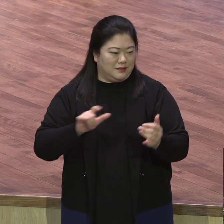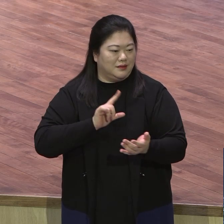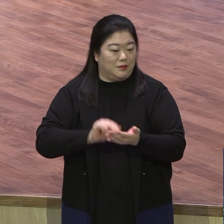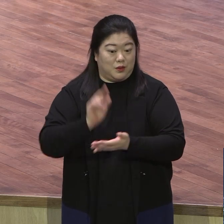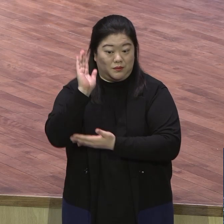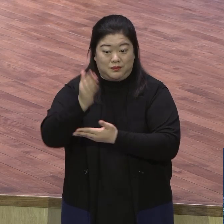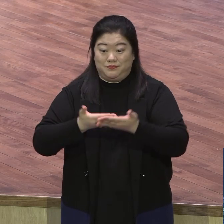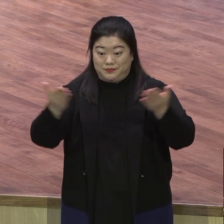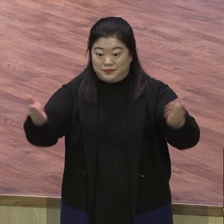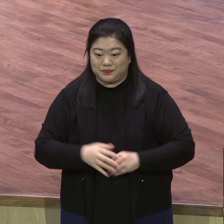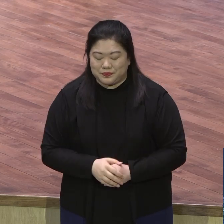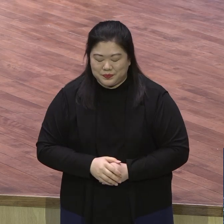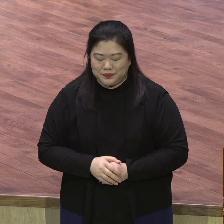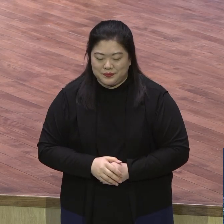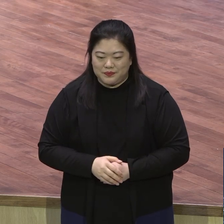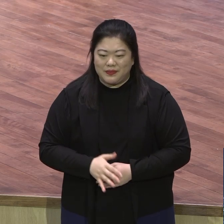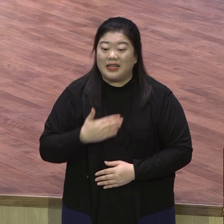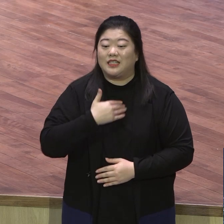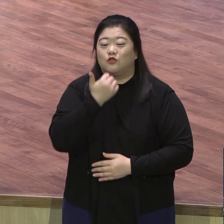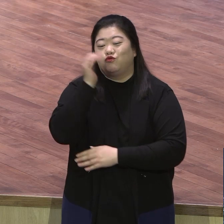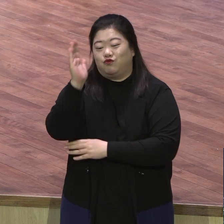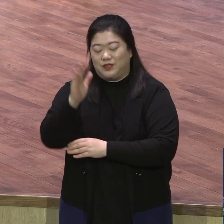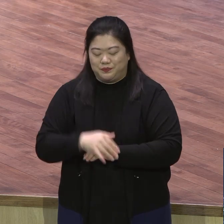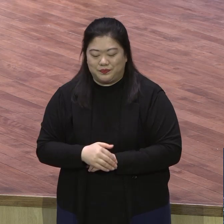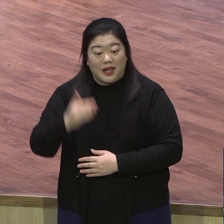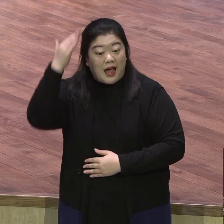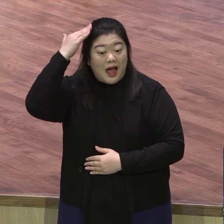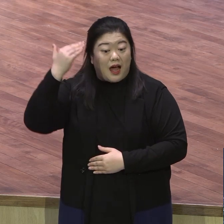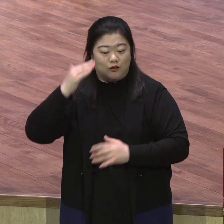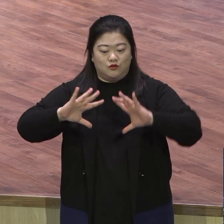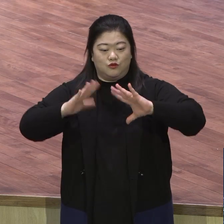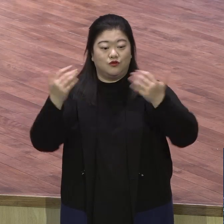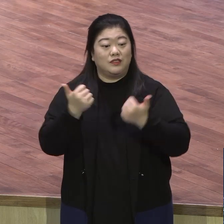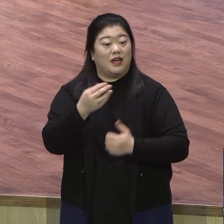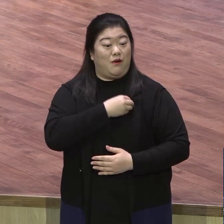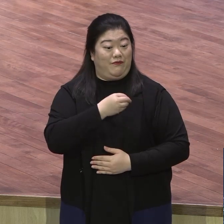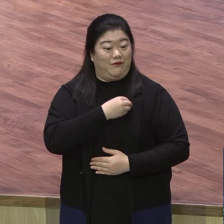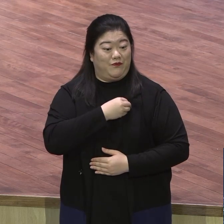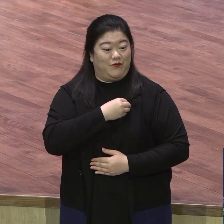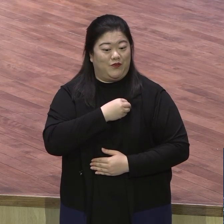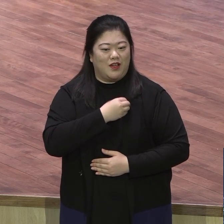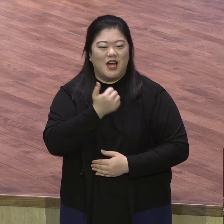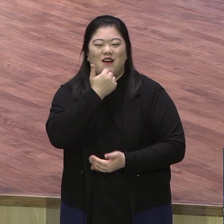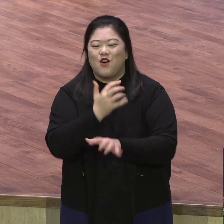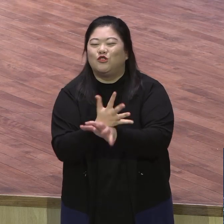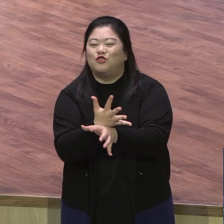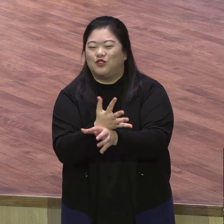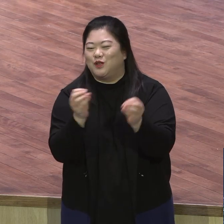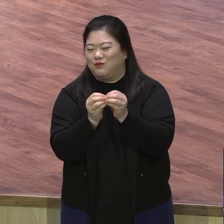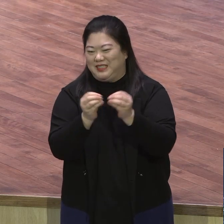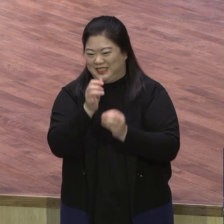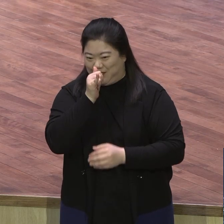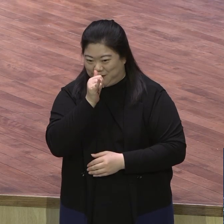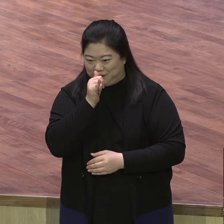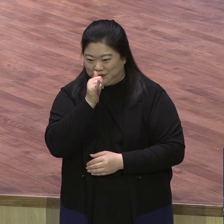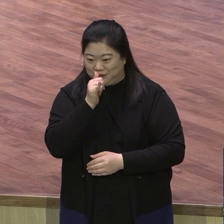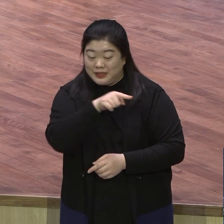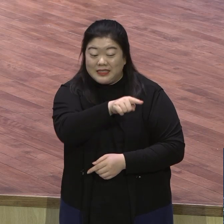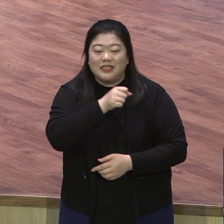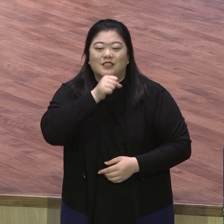한국 국회의원들의 성적표에 대해서 유머 글이 있습니다. 한국